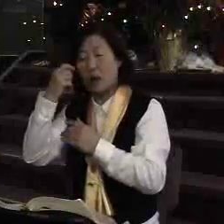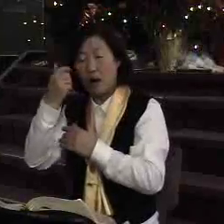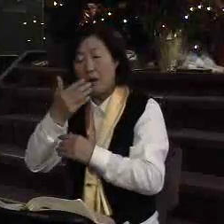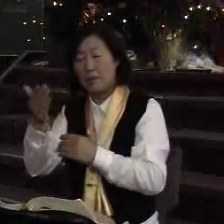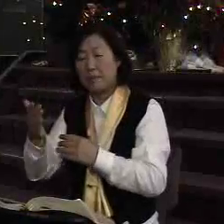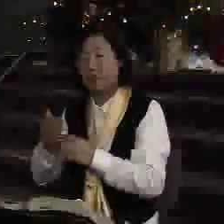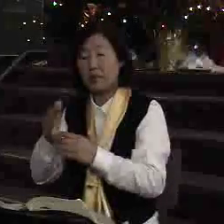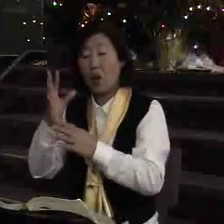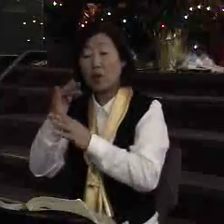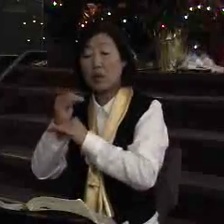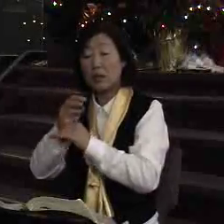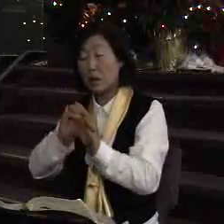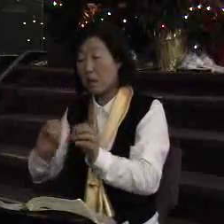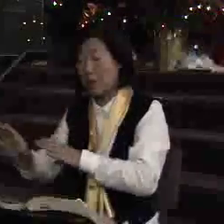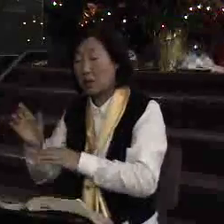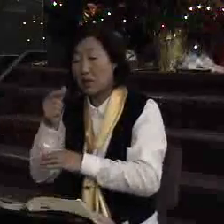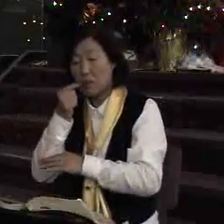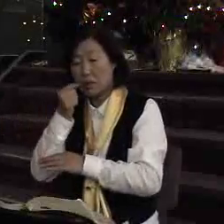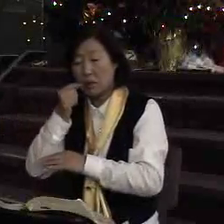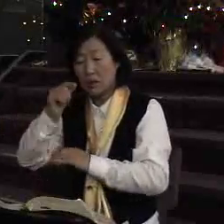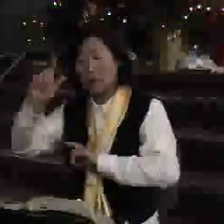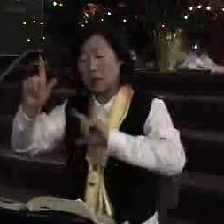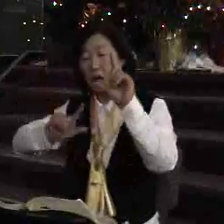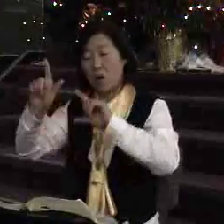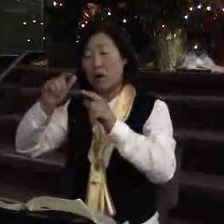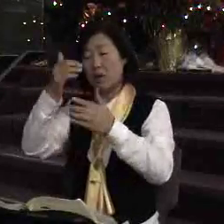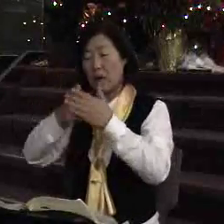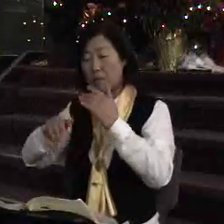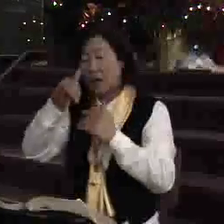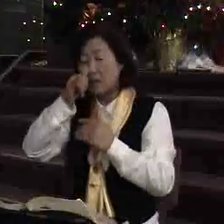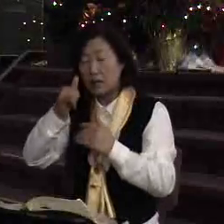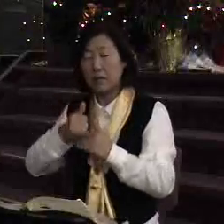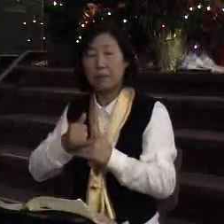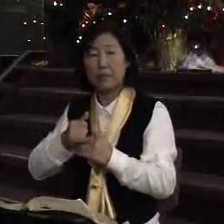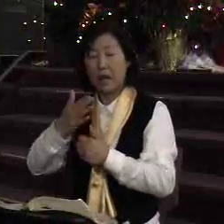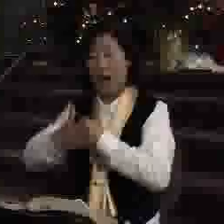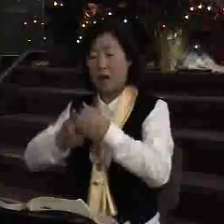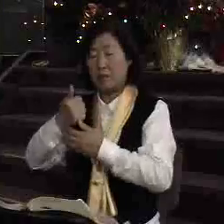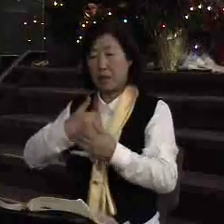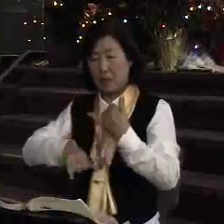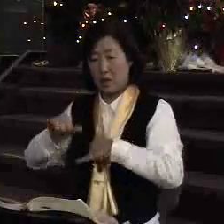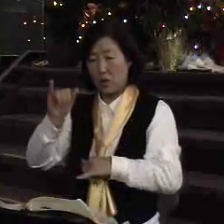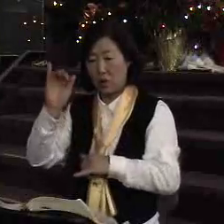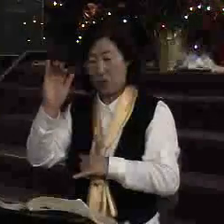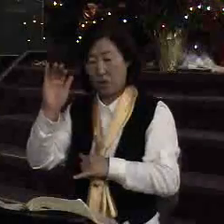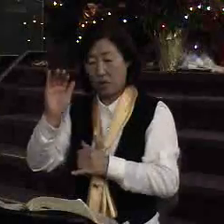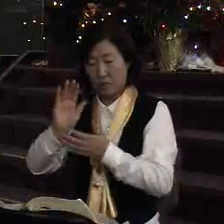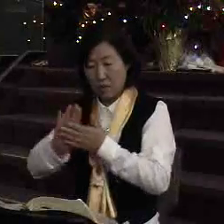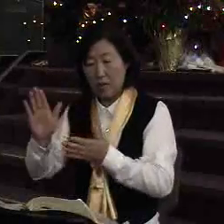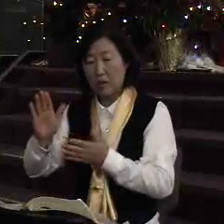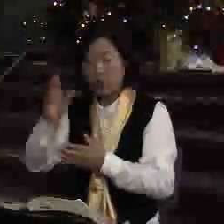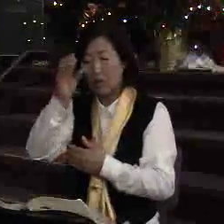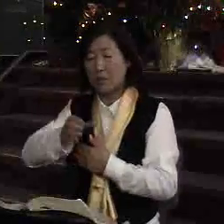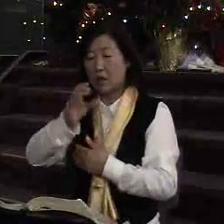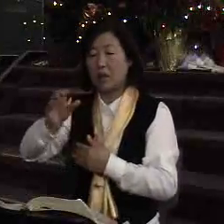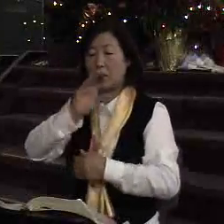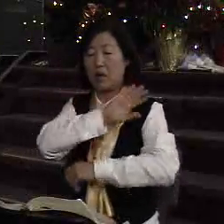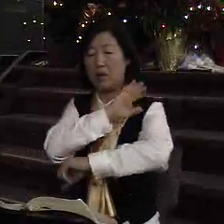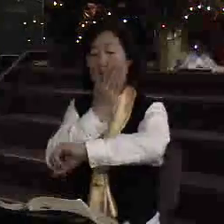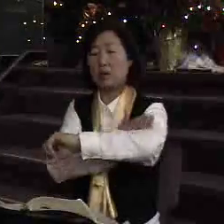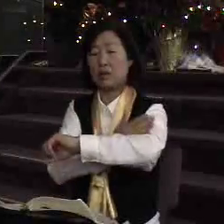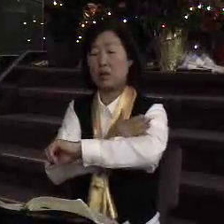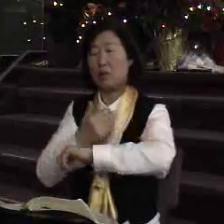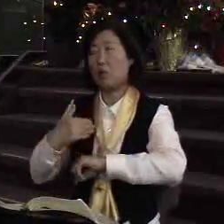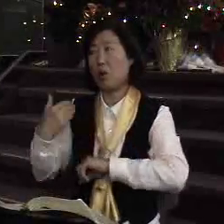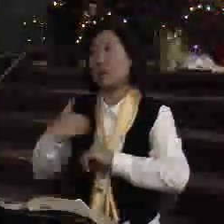언제까지 버려야 되는 것을 버리지 못한 그 상황에 남아 있습니다. 하나님의 자녀인데 십자가의 능력을 몰라서 그런